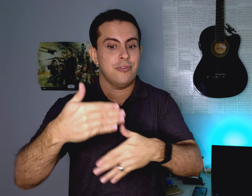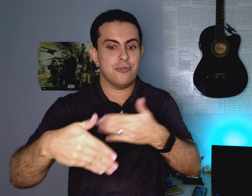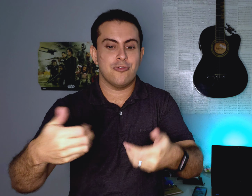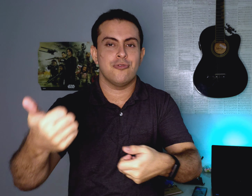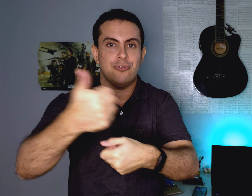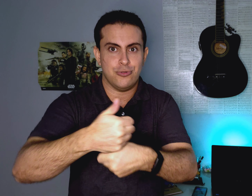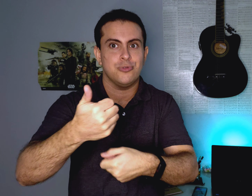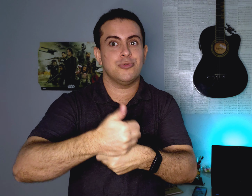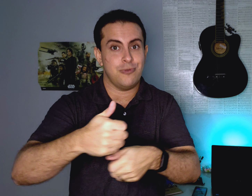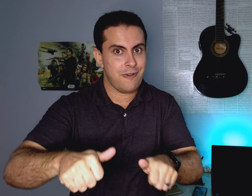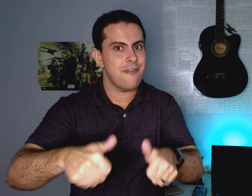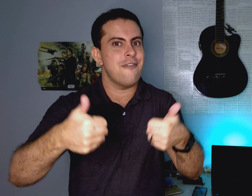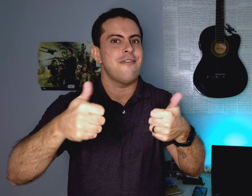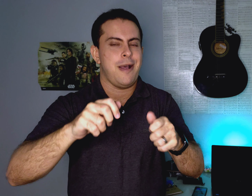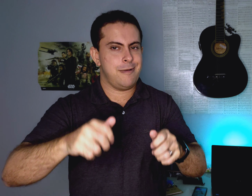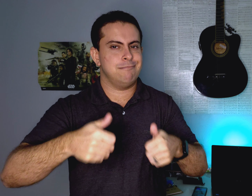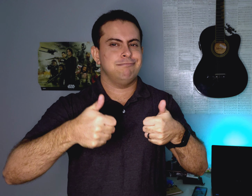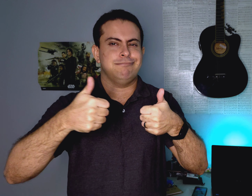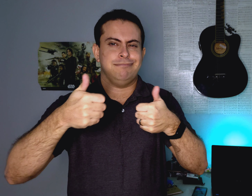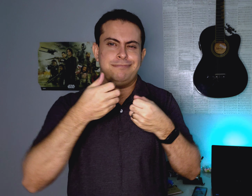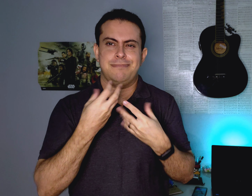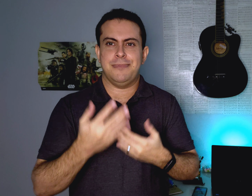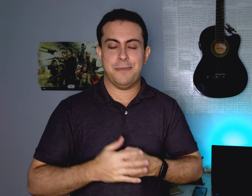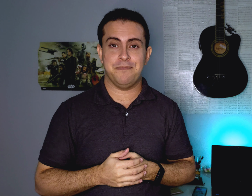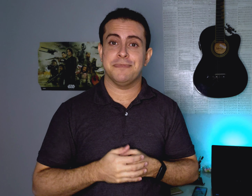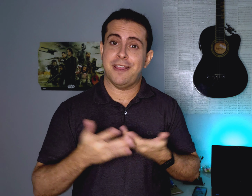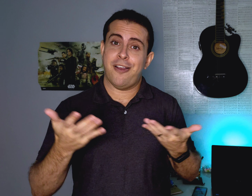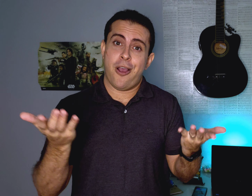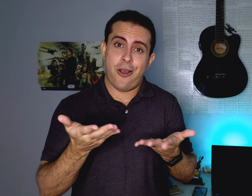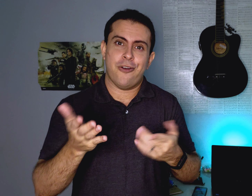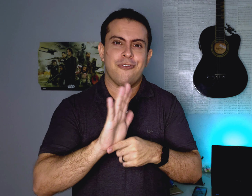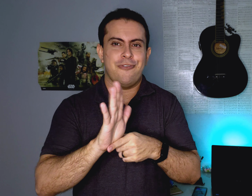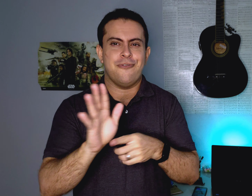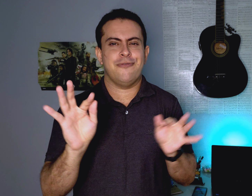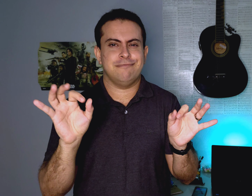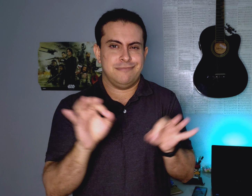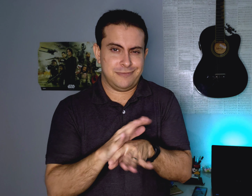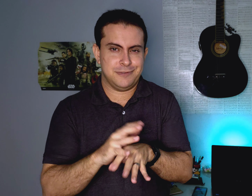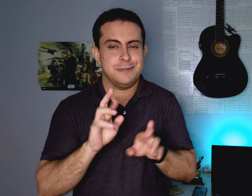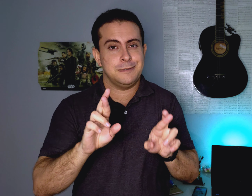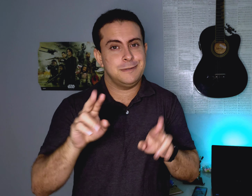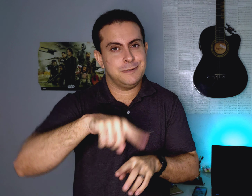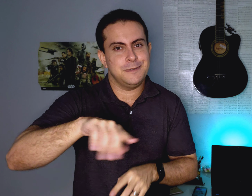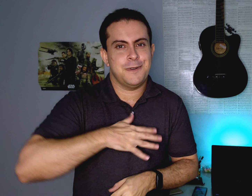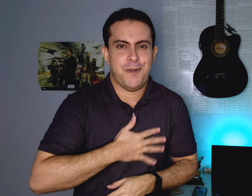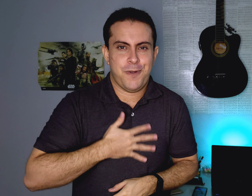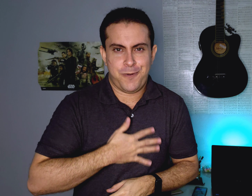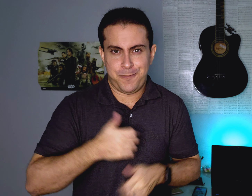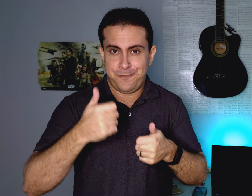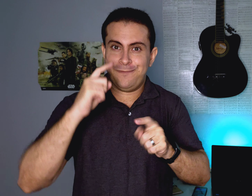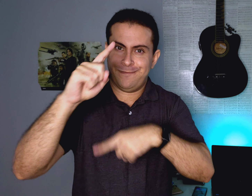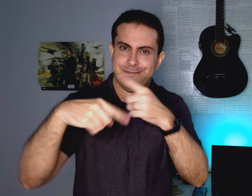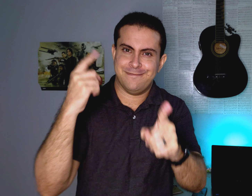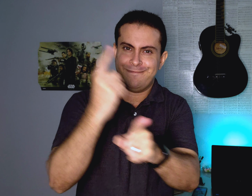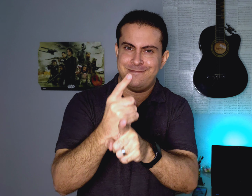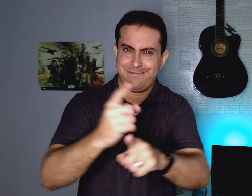aumentar. Então, pode ocorrer melhorias mais ainda. Então, galera, esse era o vídeo de hoje. Espero que vocês tenham gostado. E